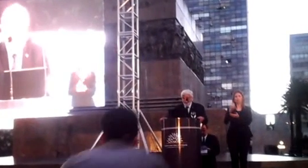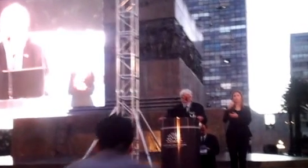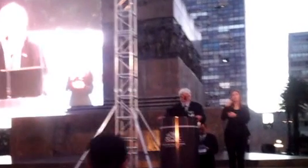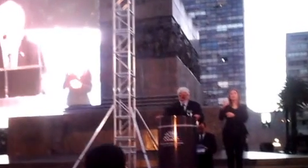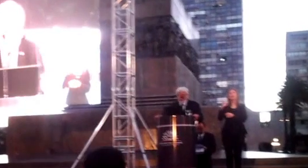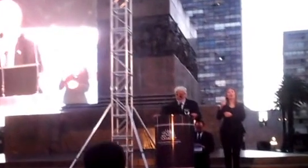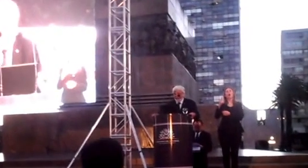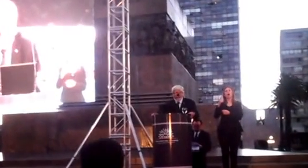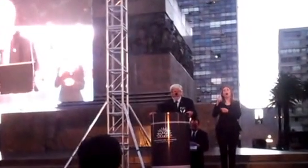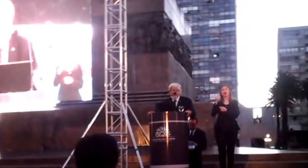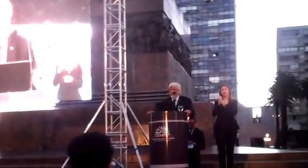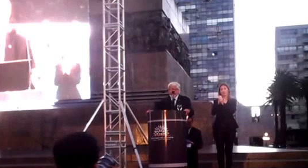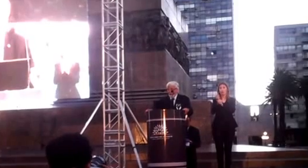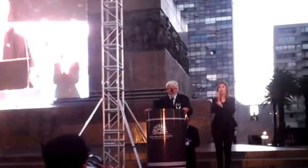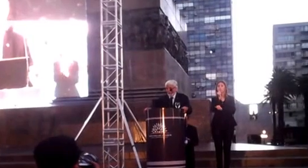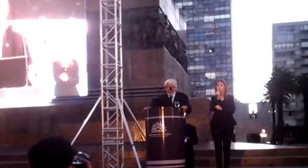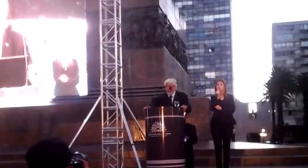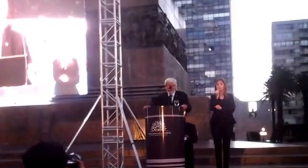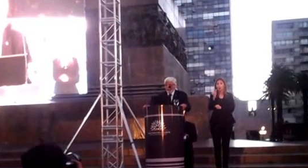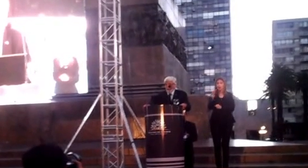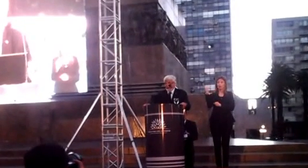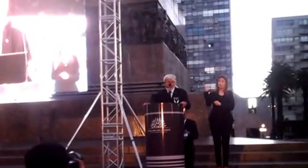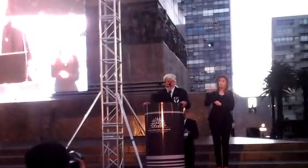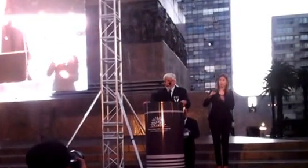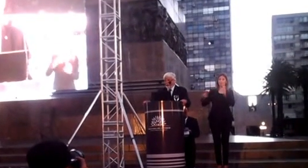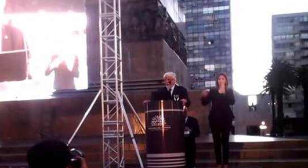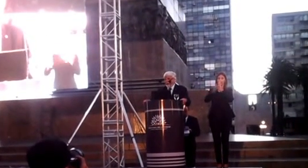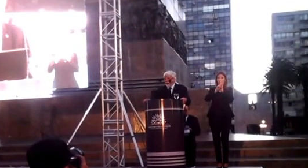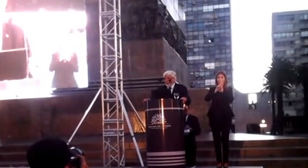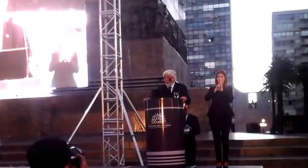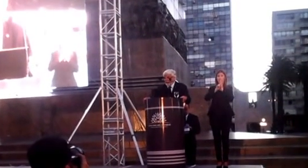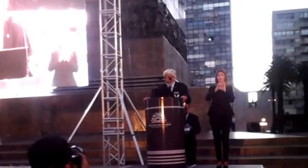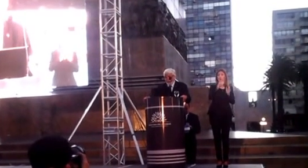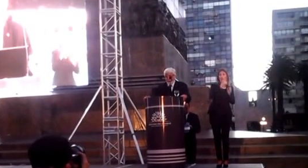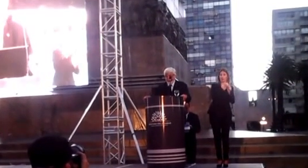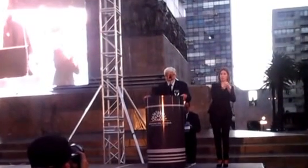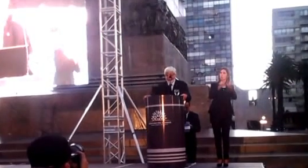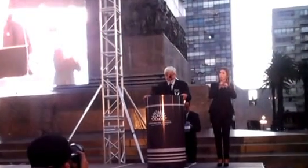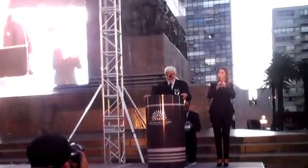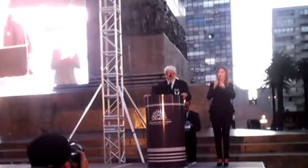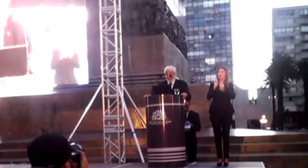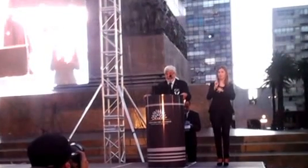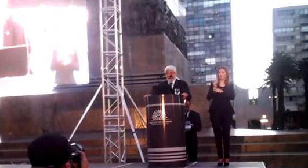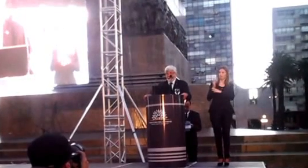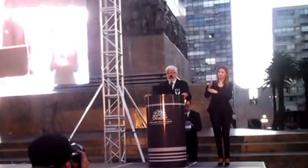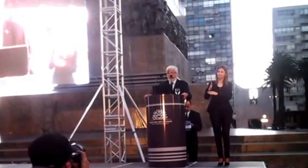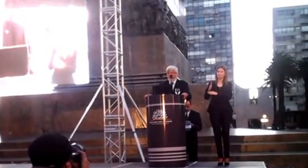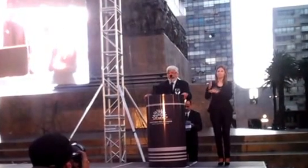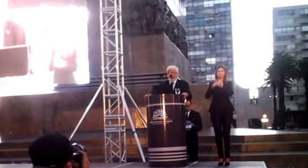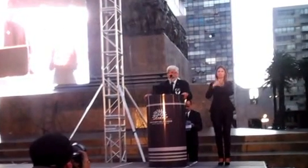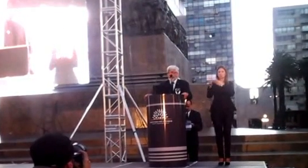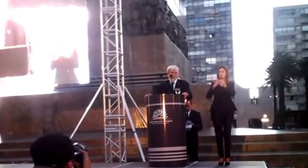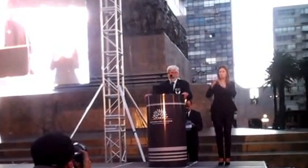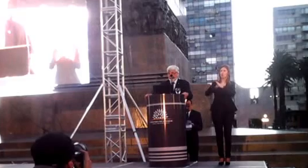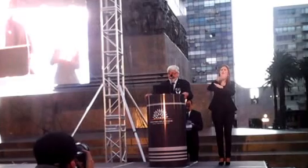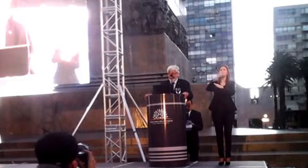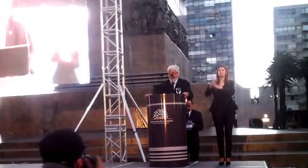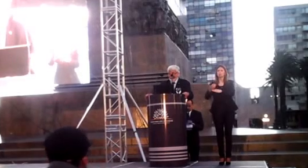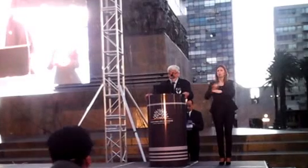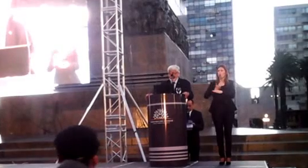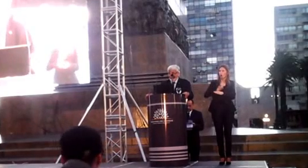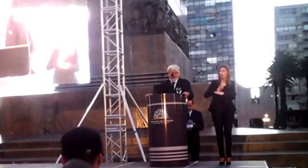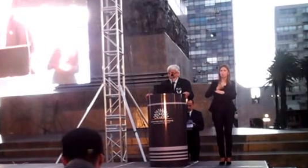función policial establecida en la ley orgánica, sin medir las consecuencias de factores numéricos,